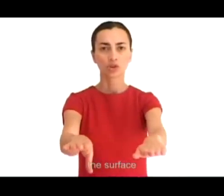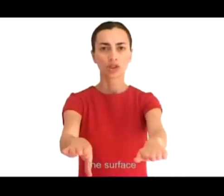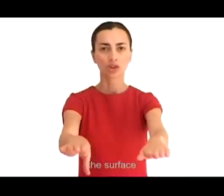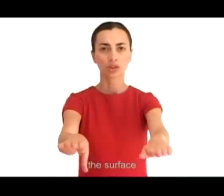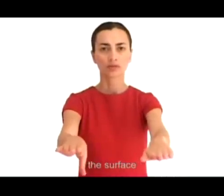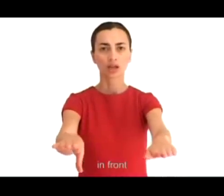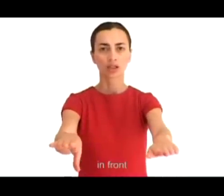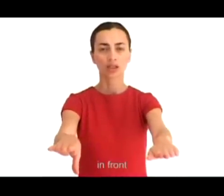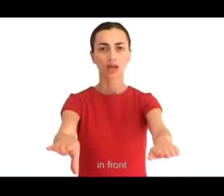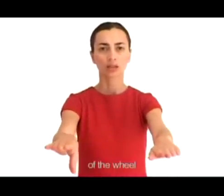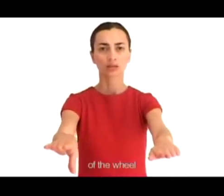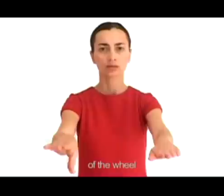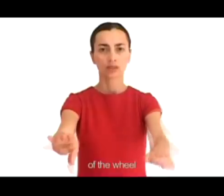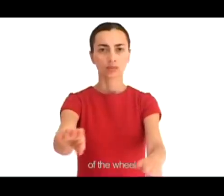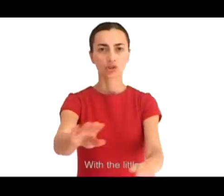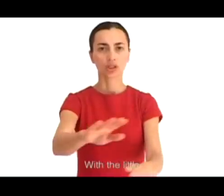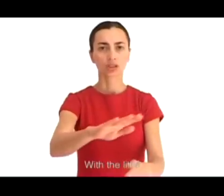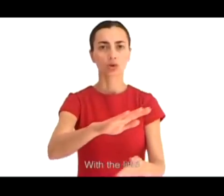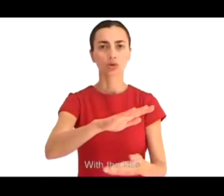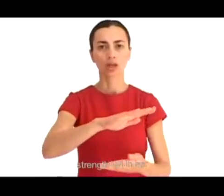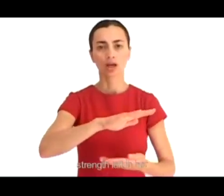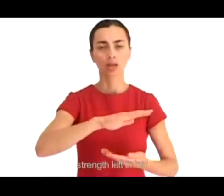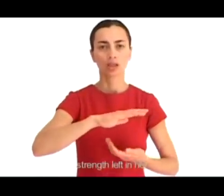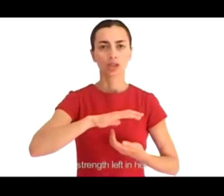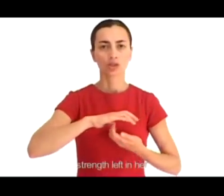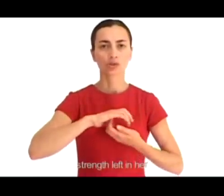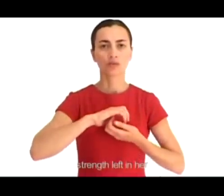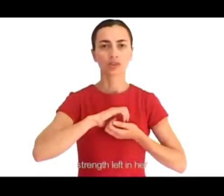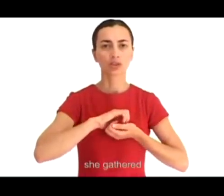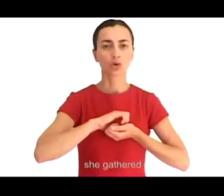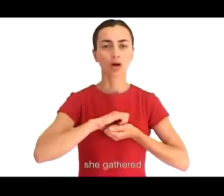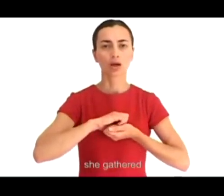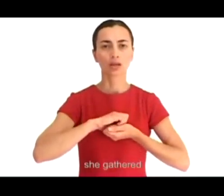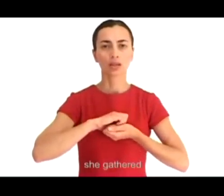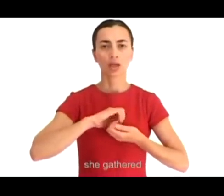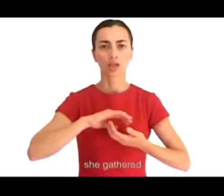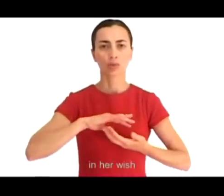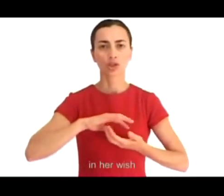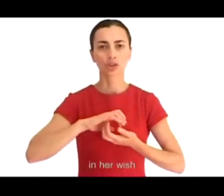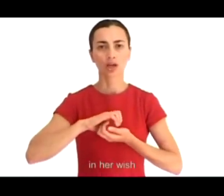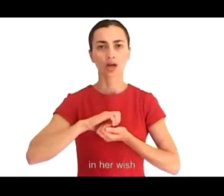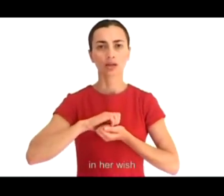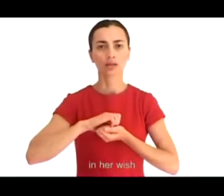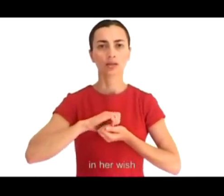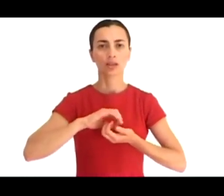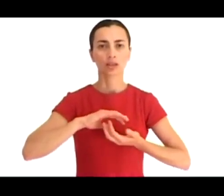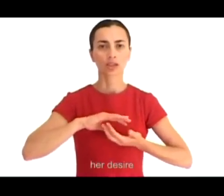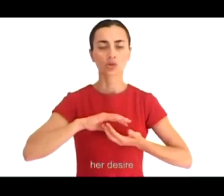את המשטח שלפני הגלגל. בשארית כוחותיה היא אוספת אל תוכה את בקשתה,